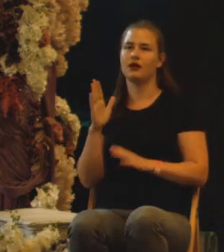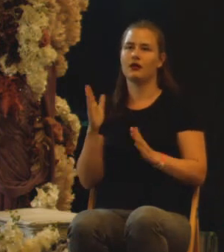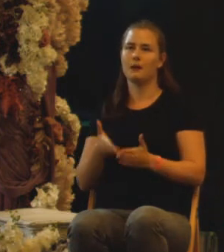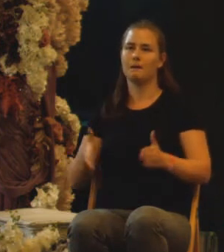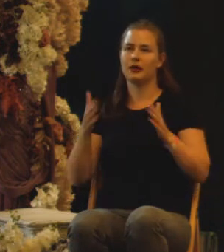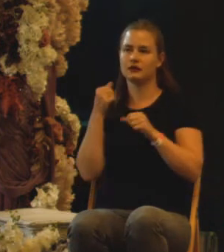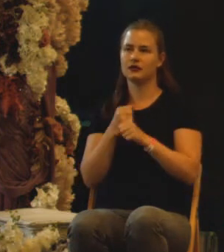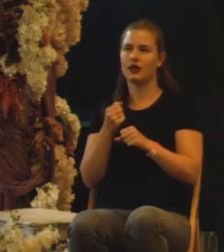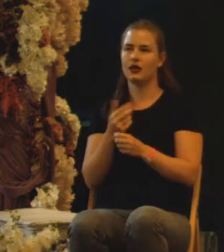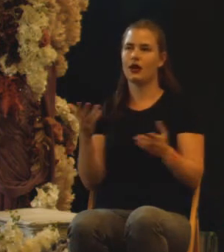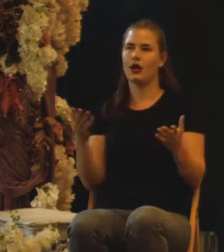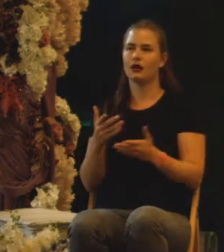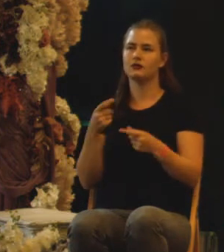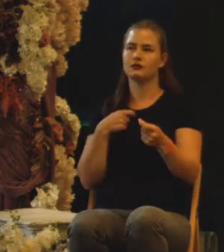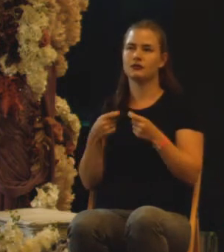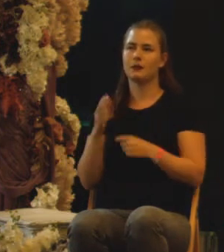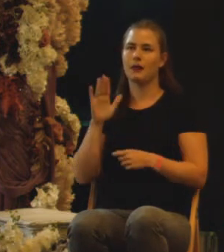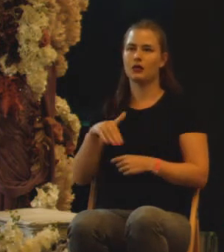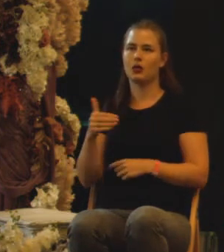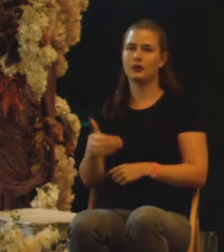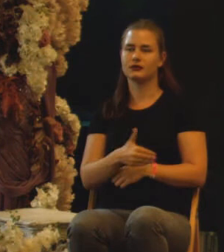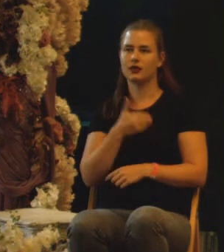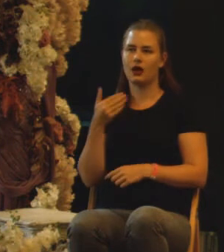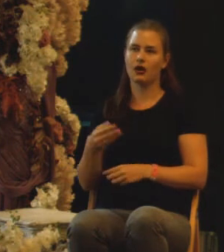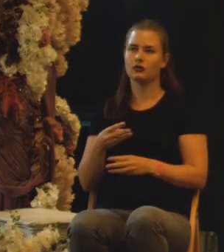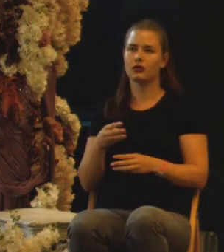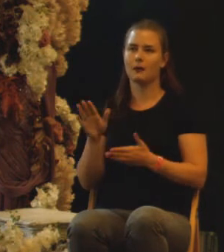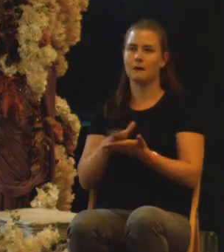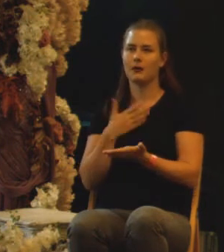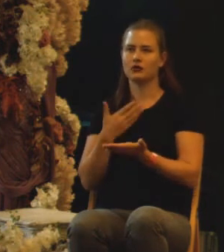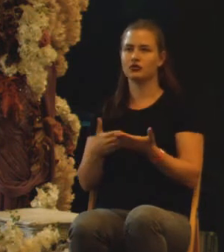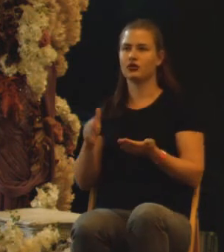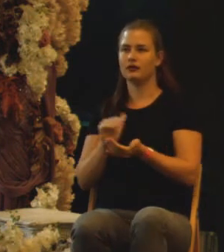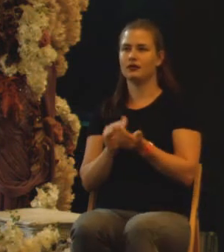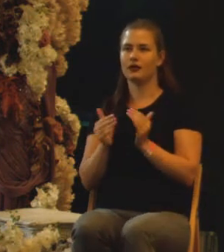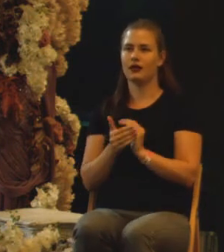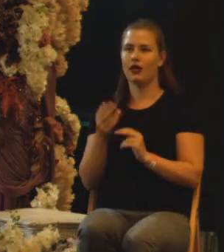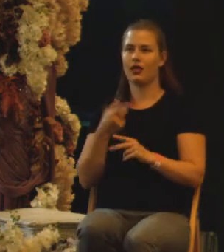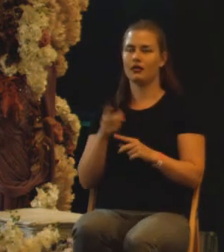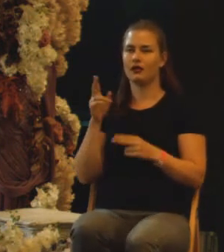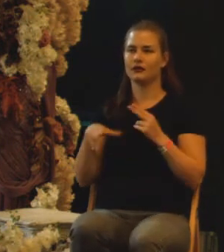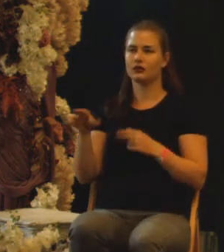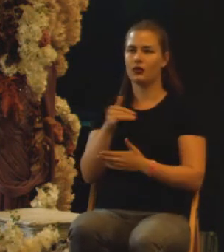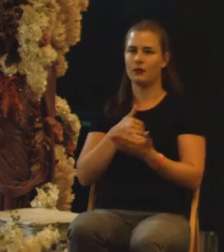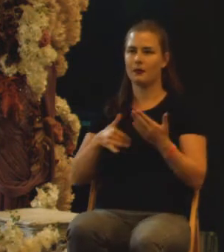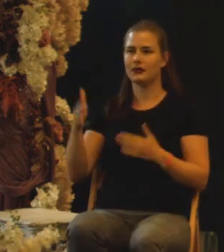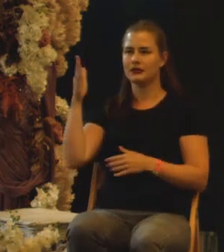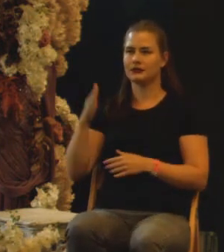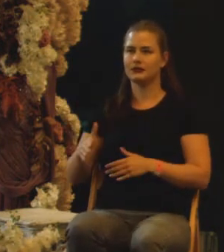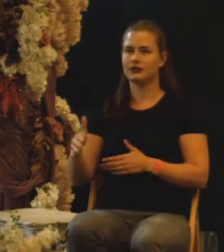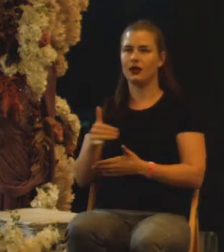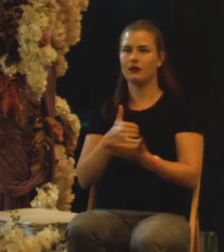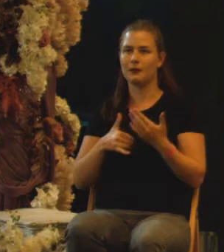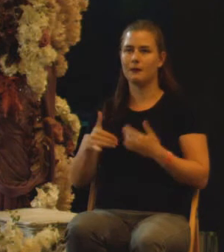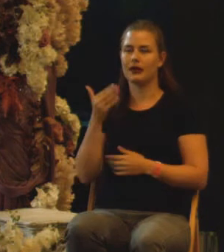еще какие-то манипуляции, потом вы захотите пожарить котлеты. Это вообще капец. Все в масле. Стена в масле,